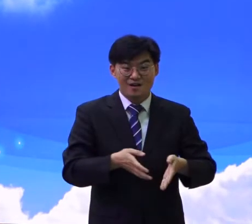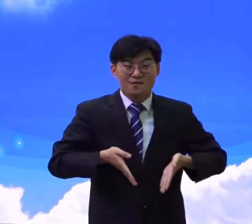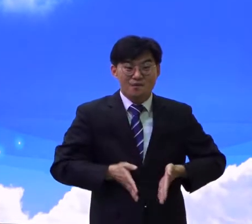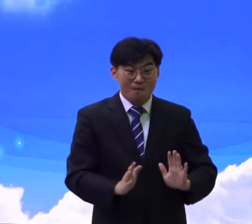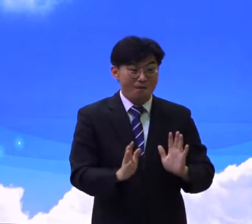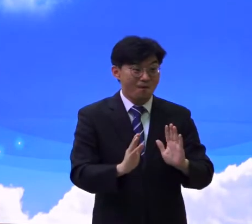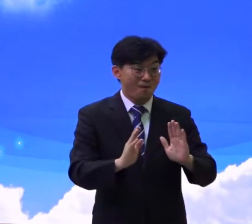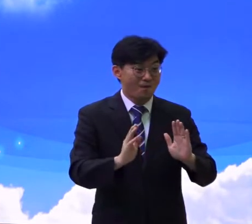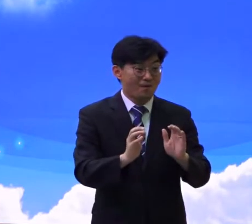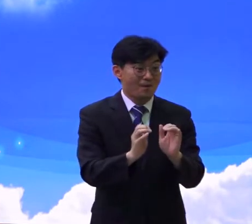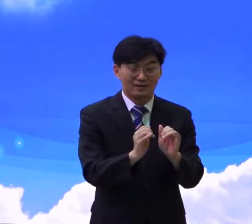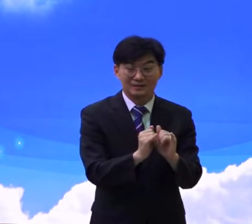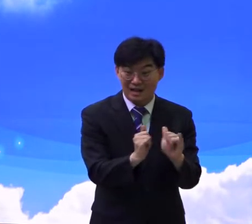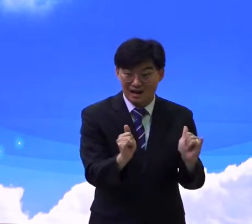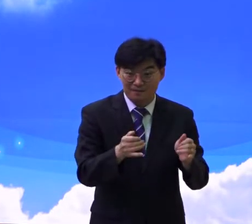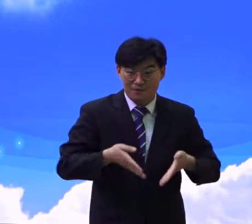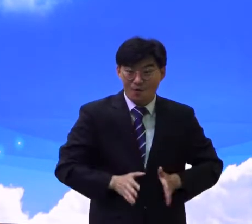11장입니다.